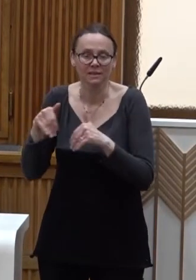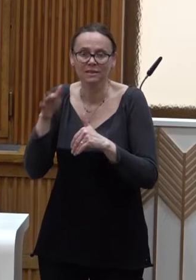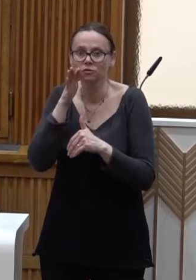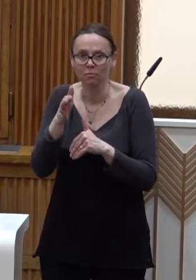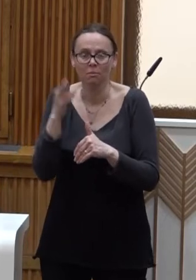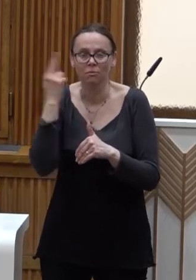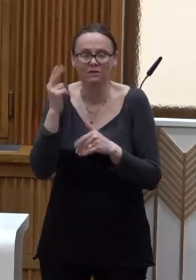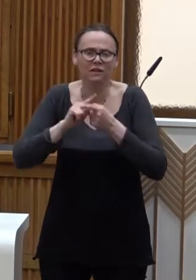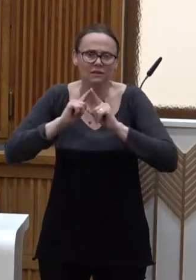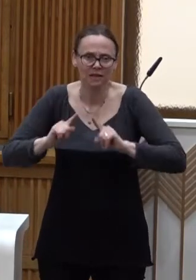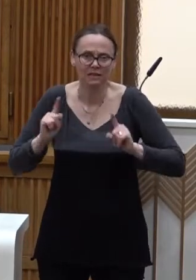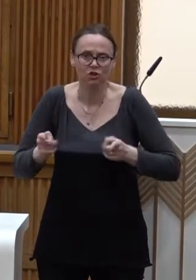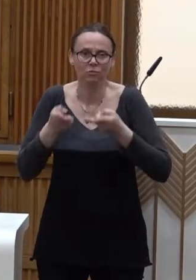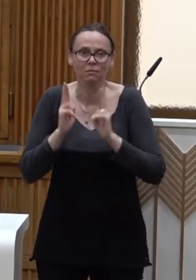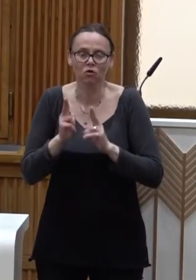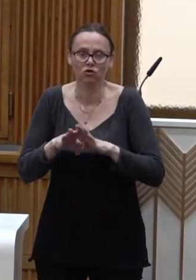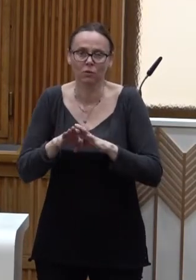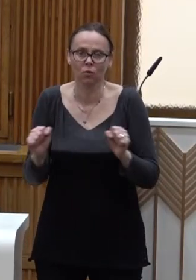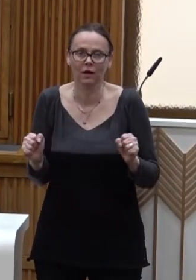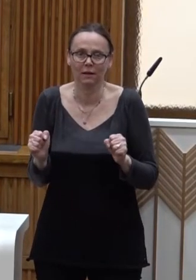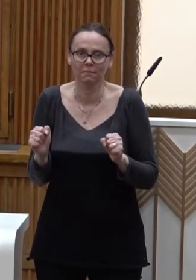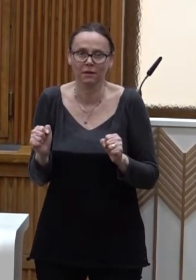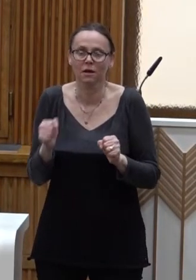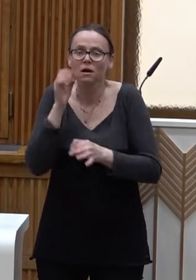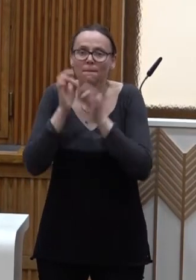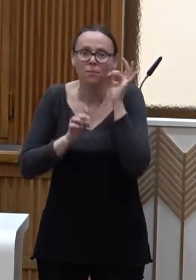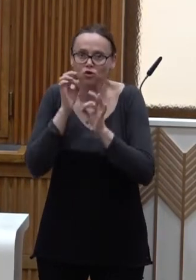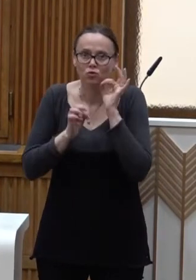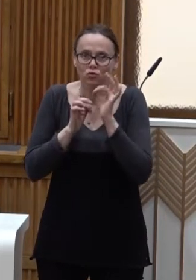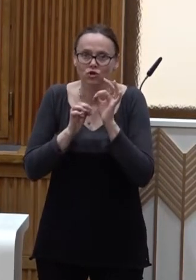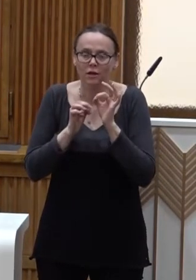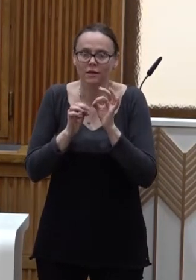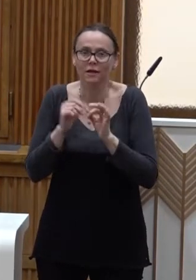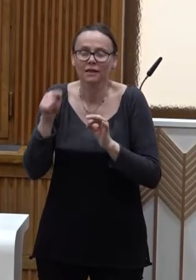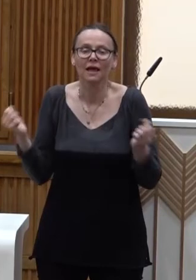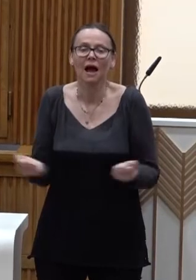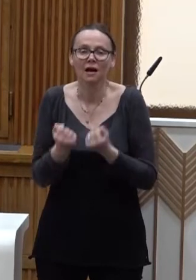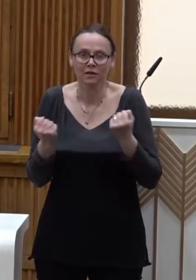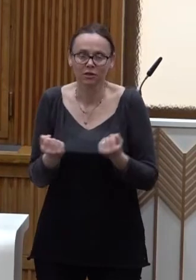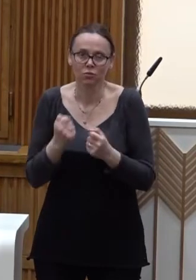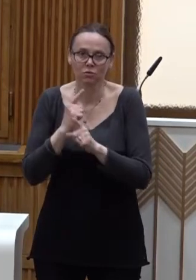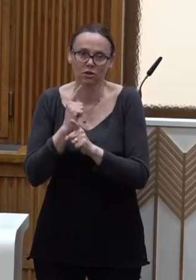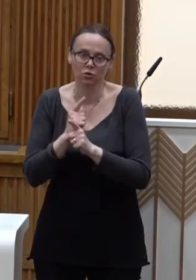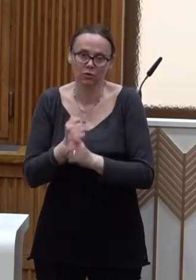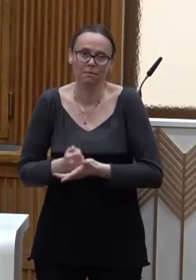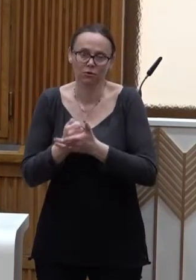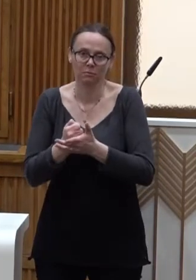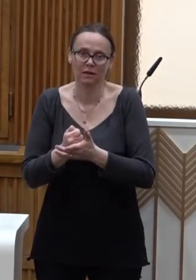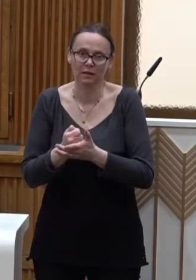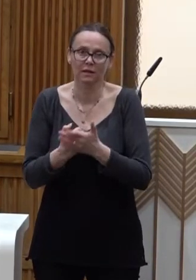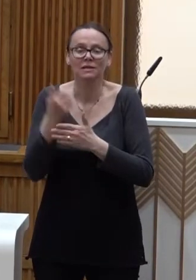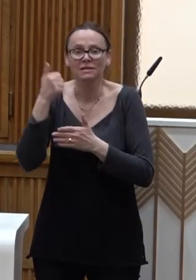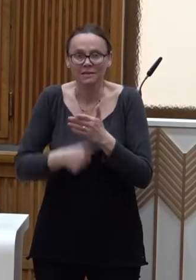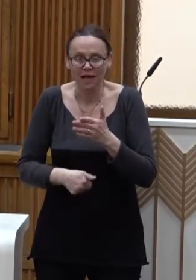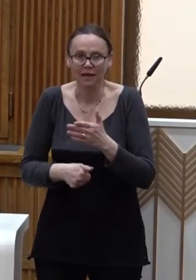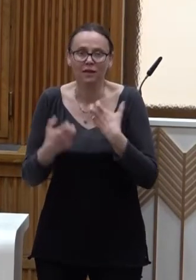z raznimi različnimi možnimi ukrepi poskušali te aktivnosti tudi podpirati. Za